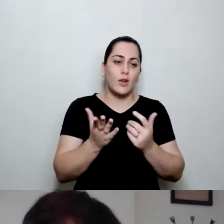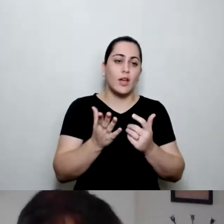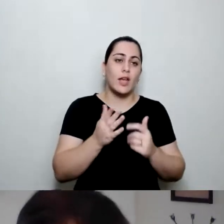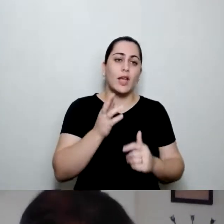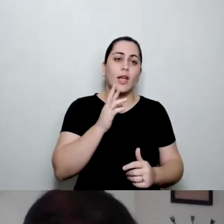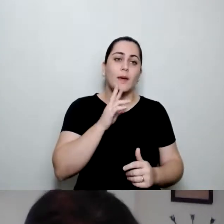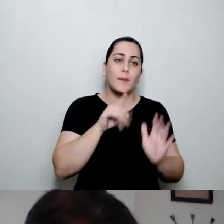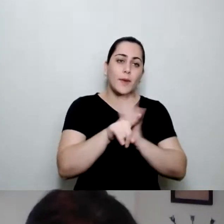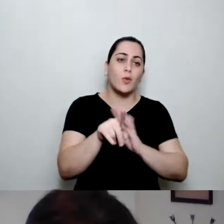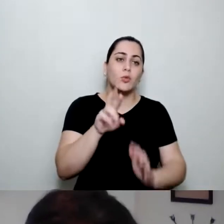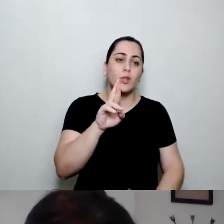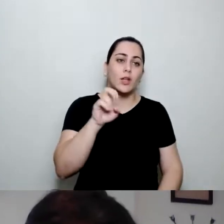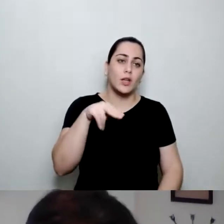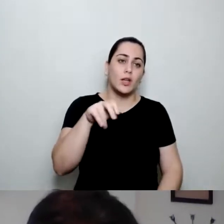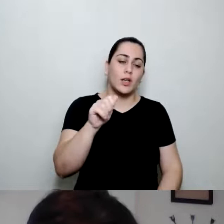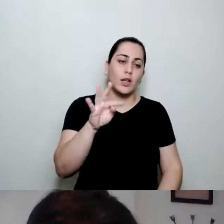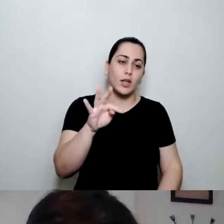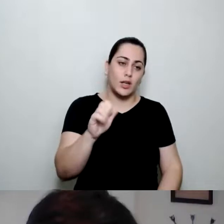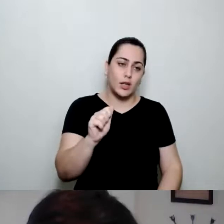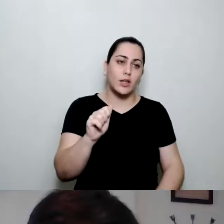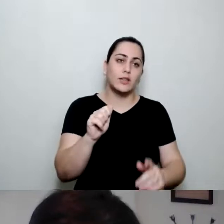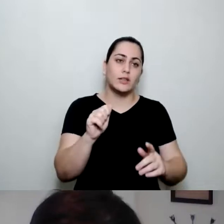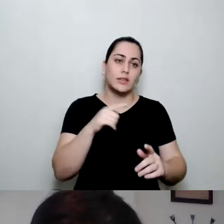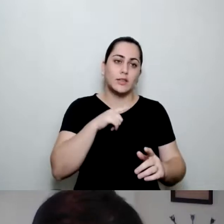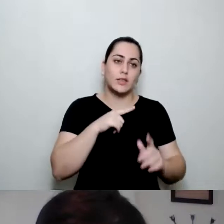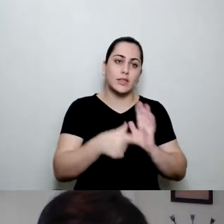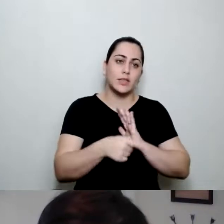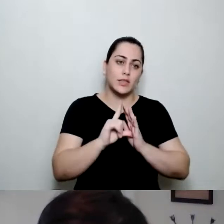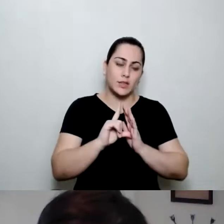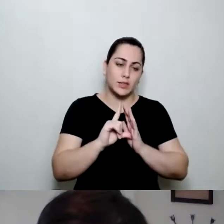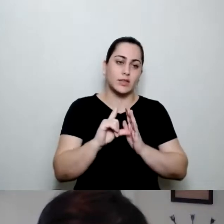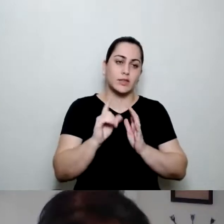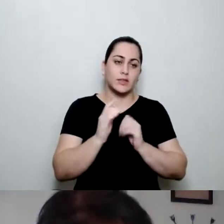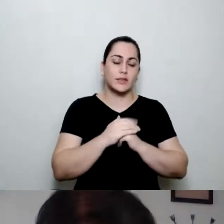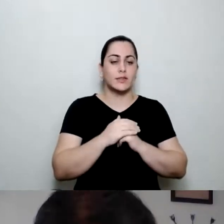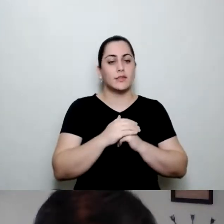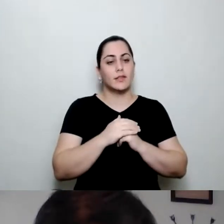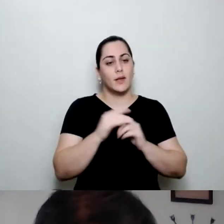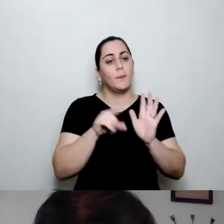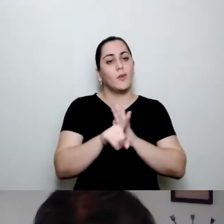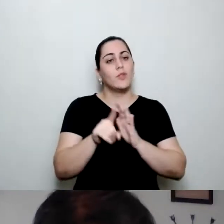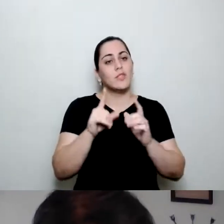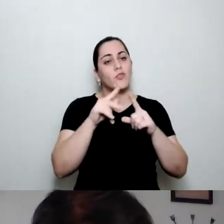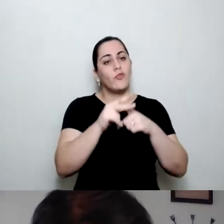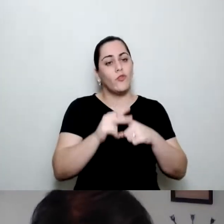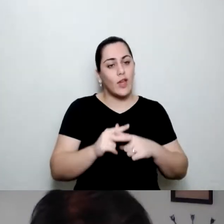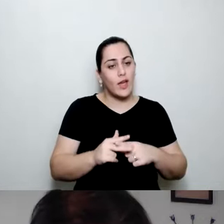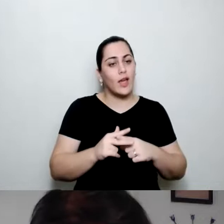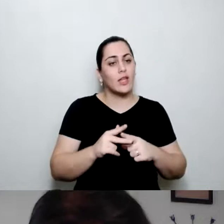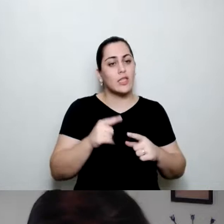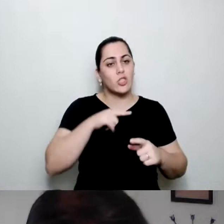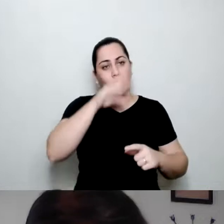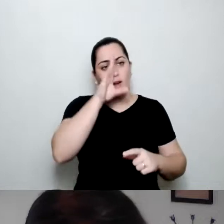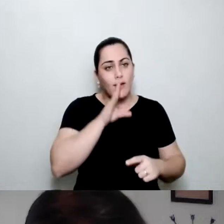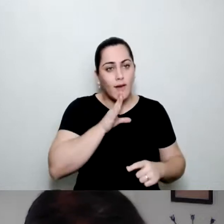Renata. Aliás, tem uma pergunta dela anterior, perguntando se as ferramentas recentes são gratuitas,